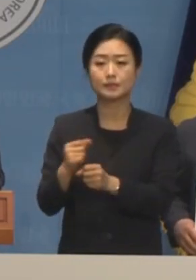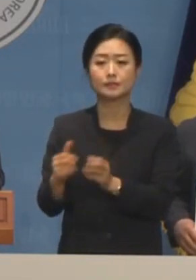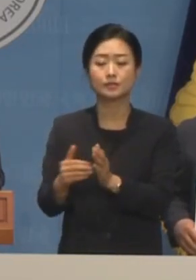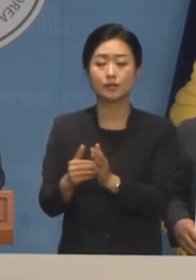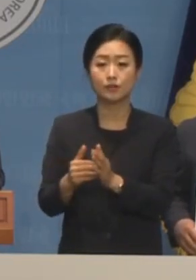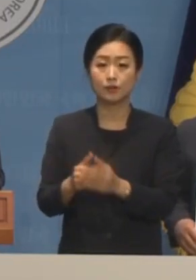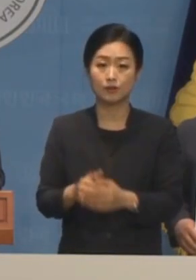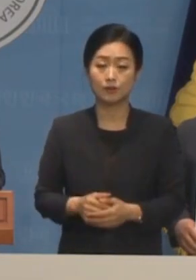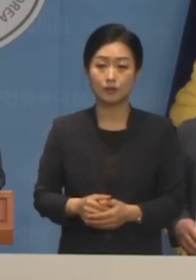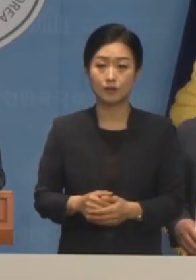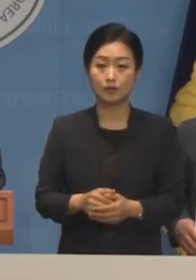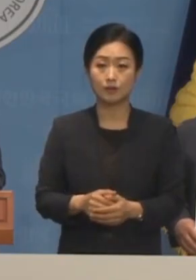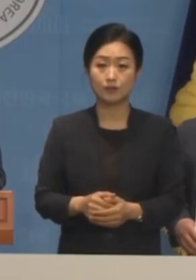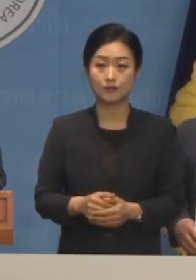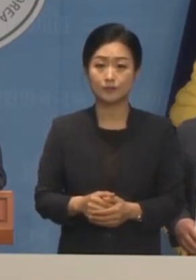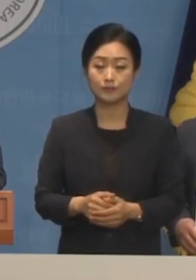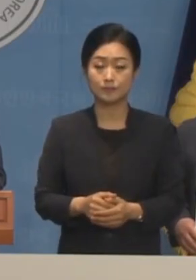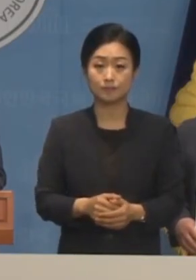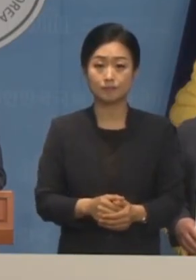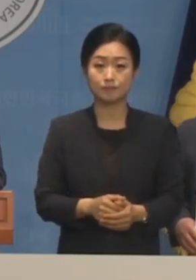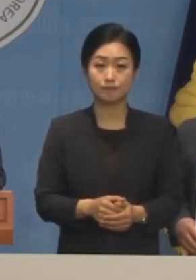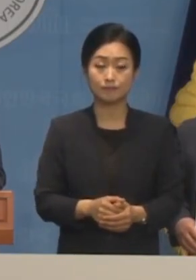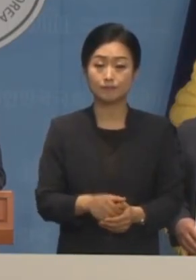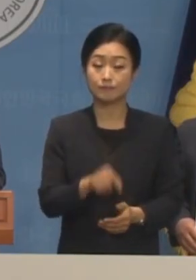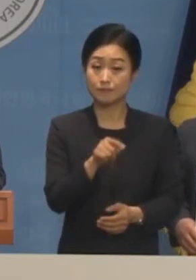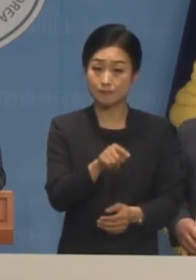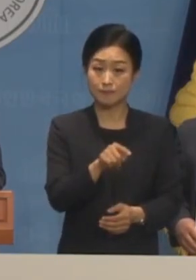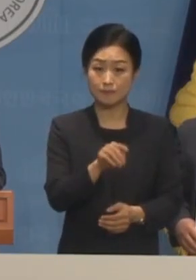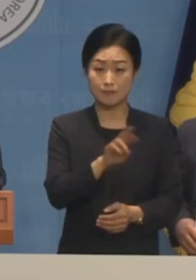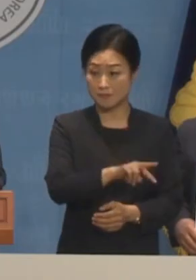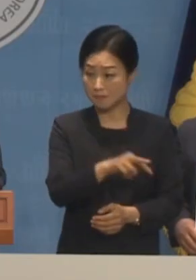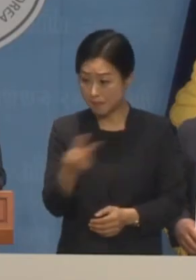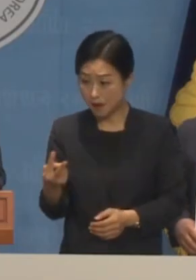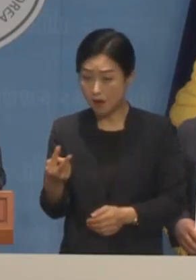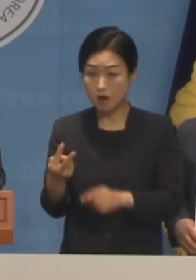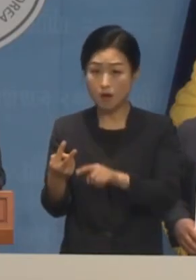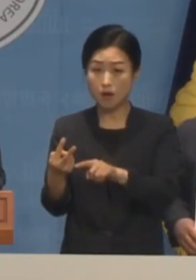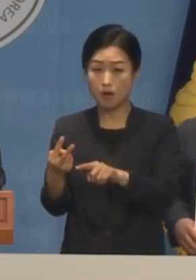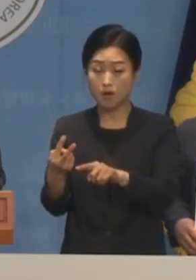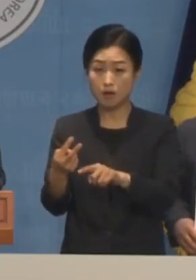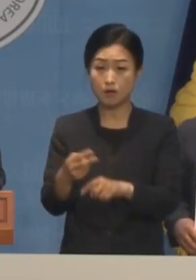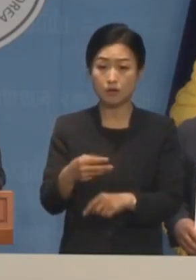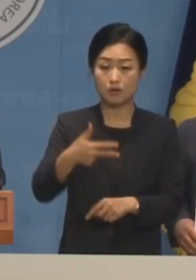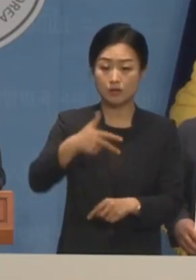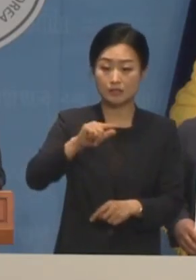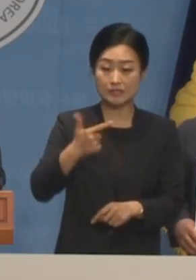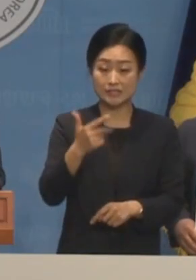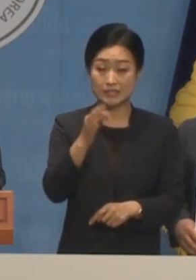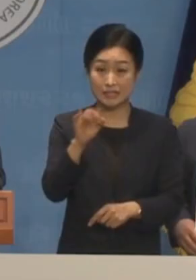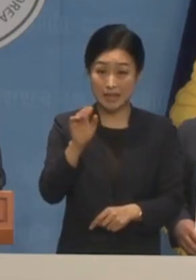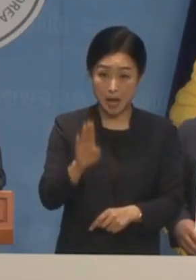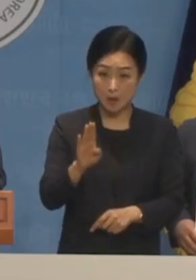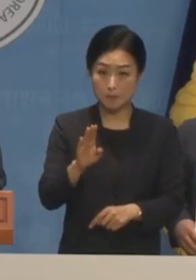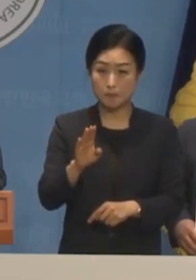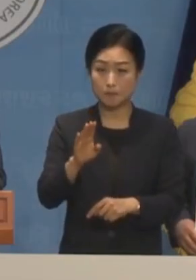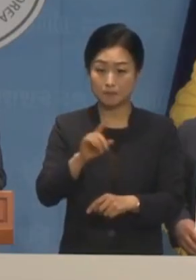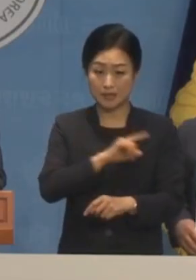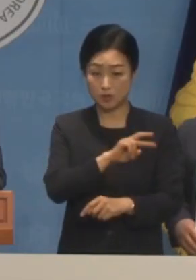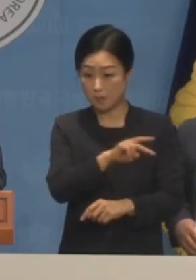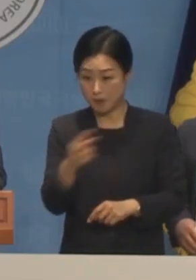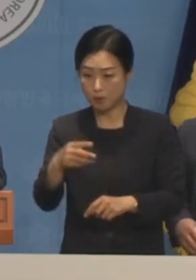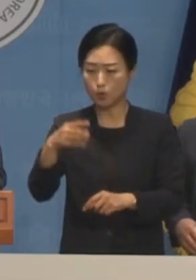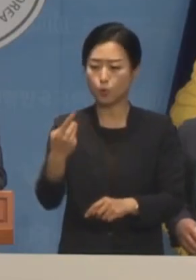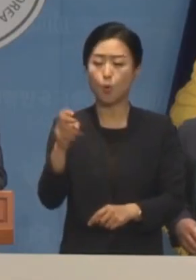14대 무장 공기를 14대 반란으로 지압을 토벌로 민간인 협력자를